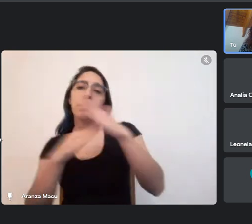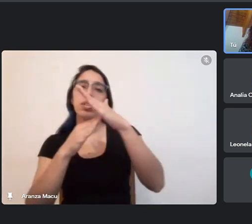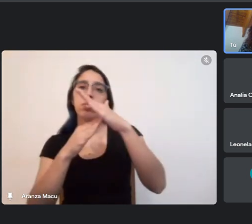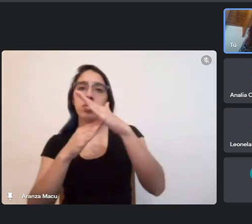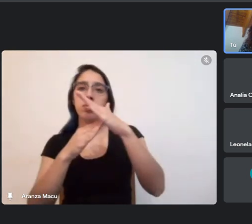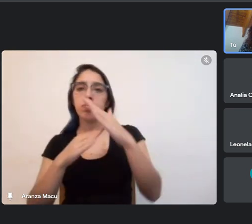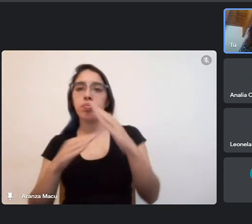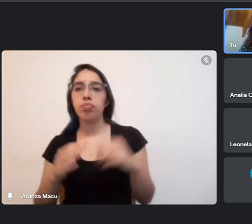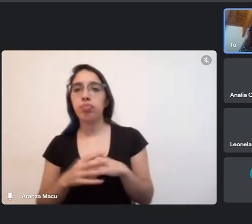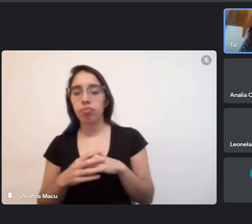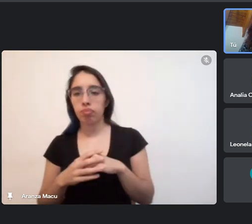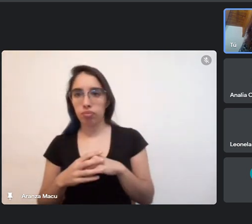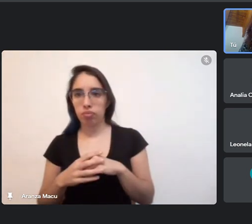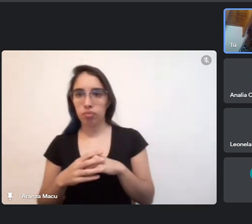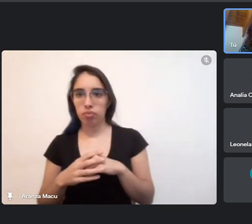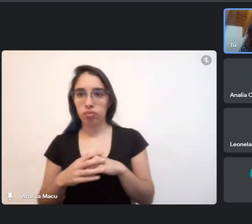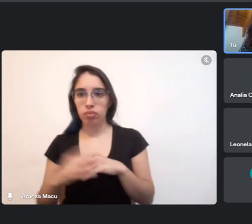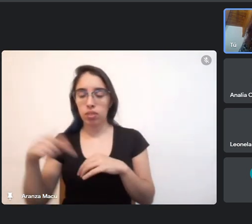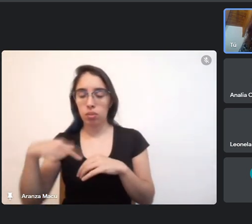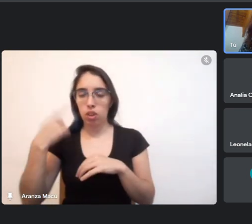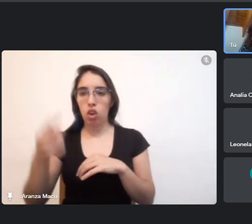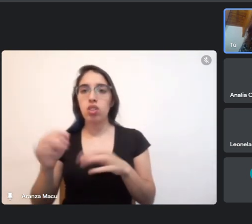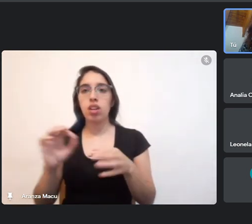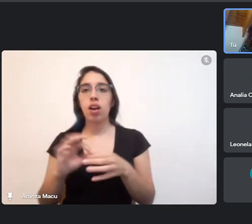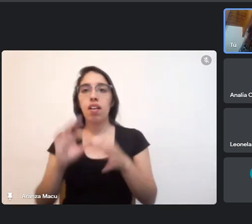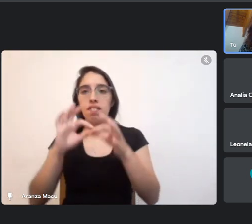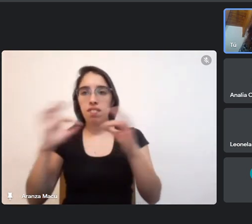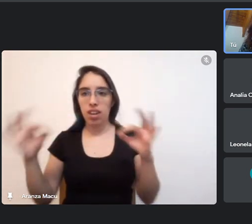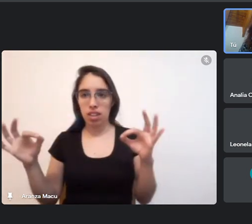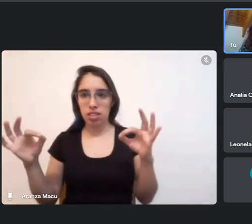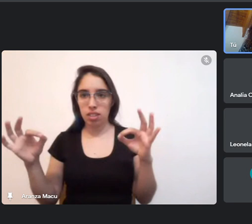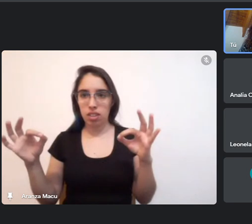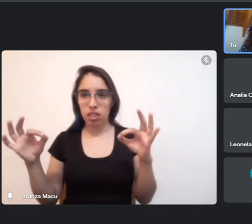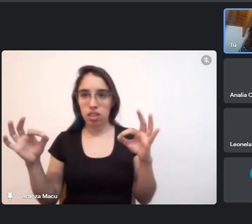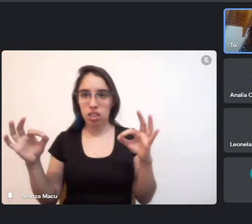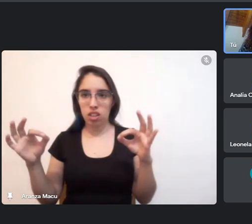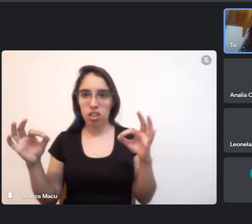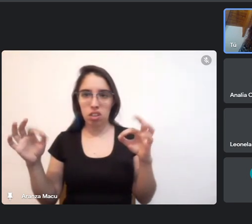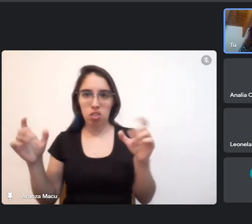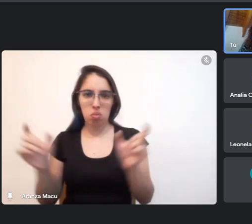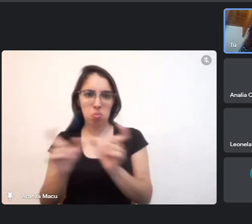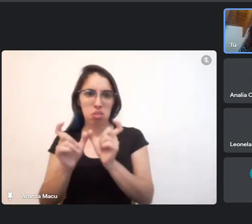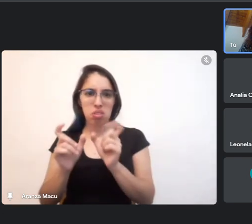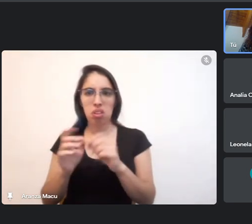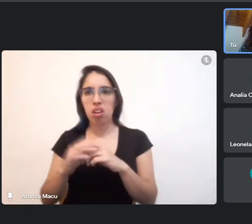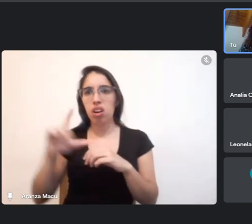Si yo acá tengo una frase verbal compuesta, tengo las personas, que es